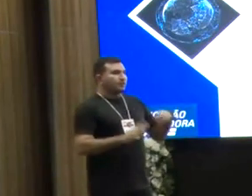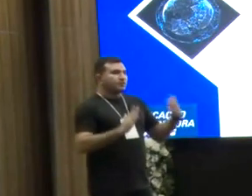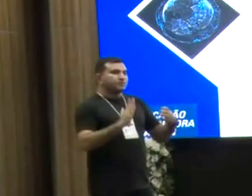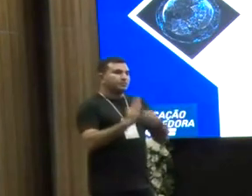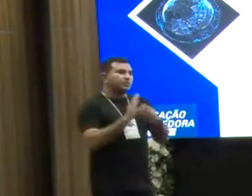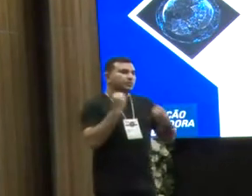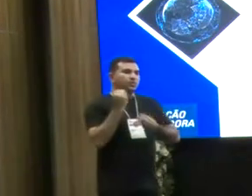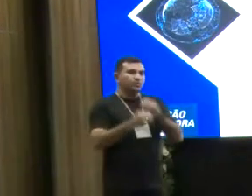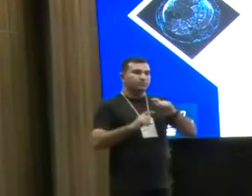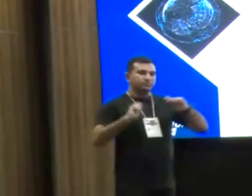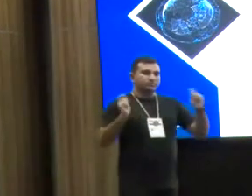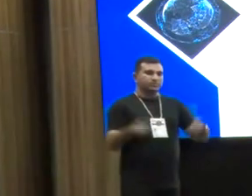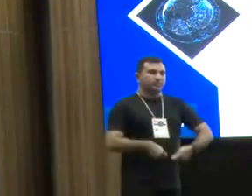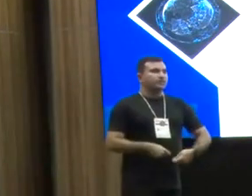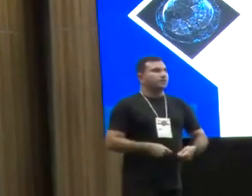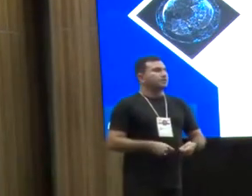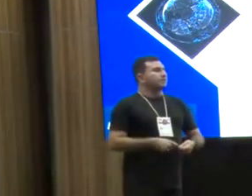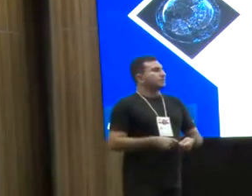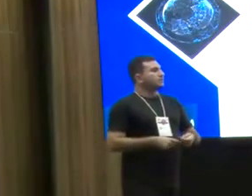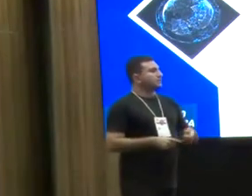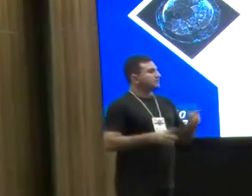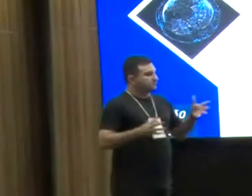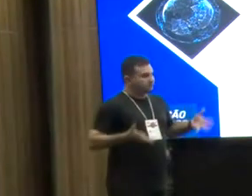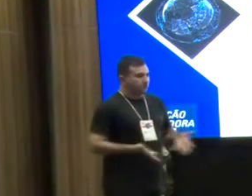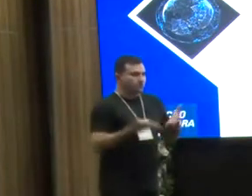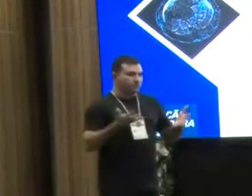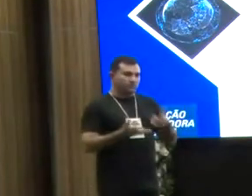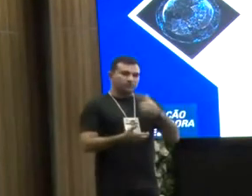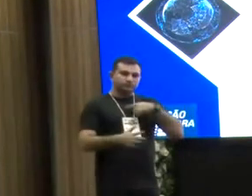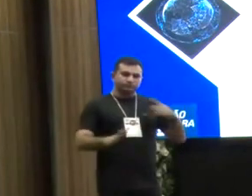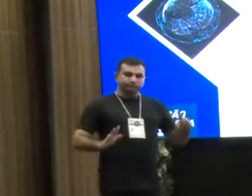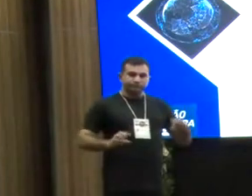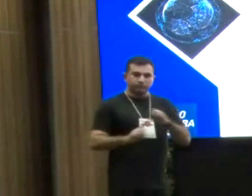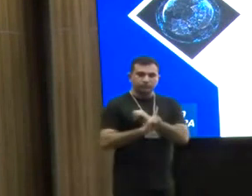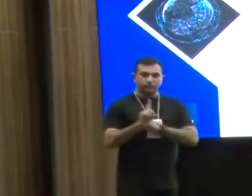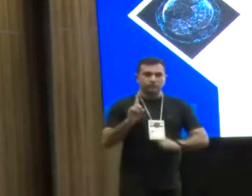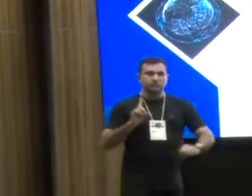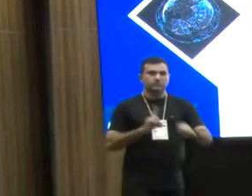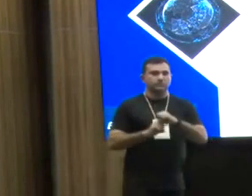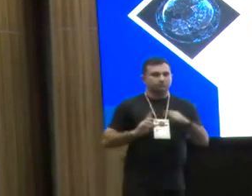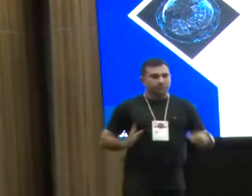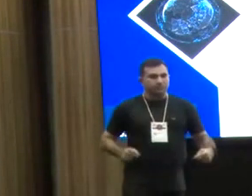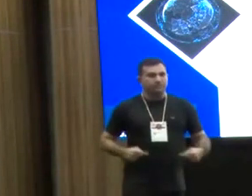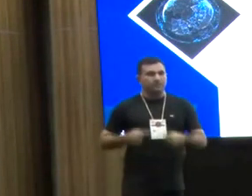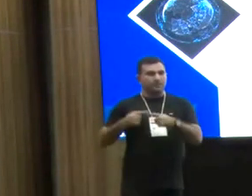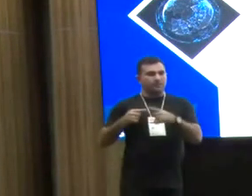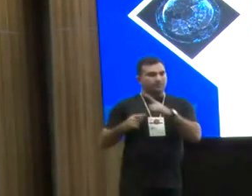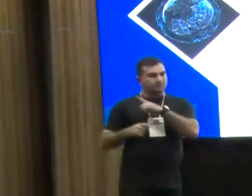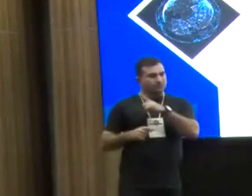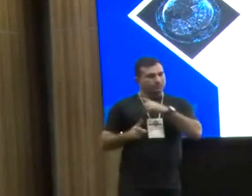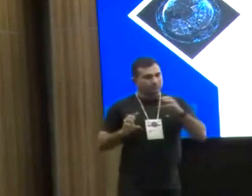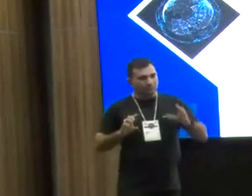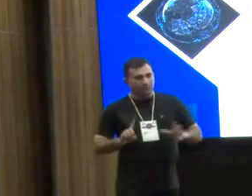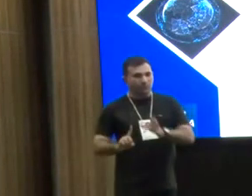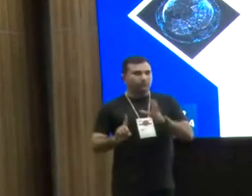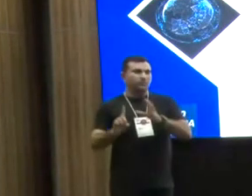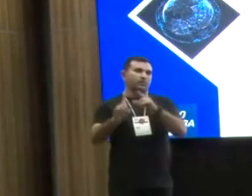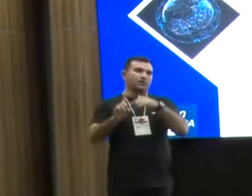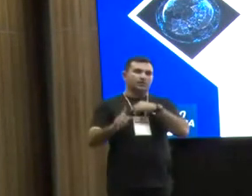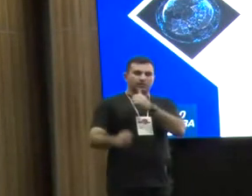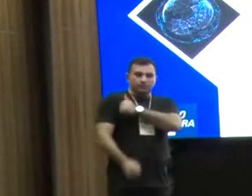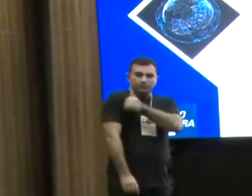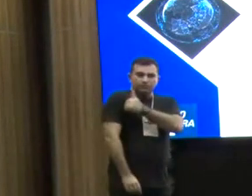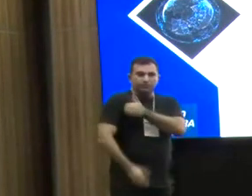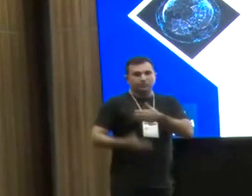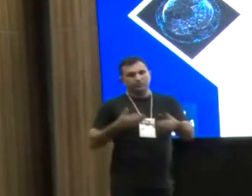uma possibilidade de fomentar impacto social, contribuir com os estudantes, seja em qual